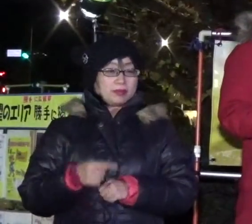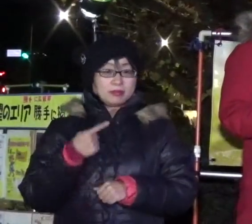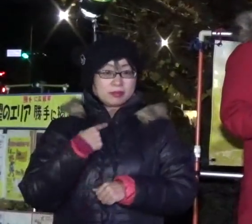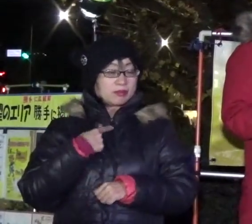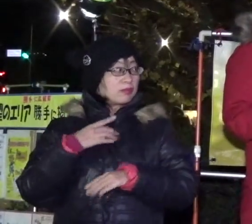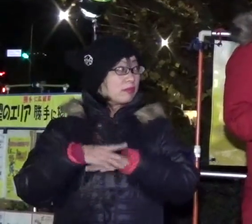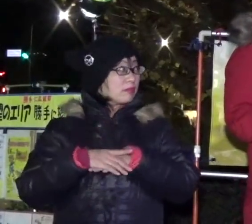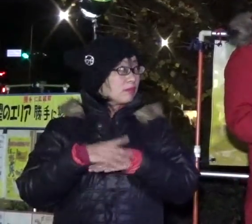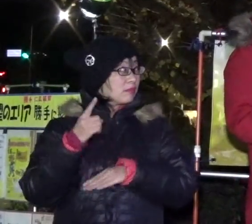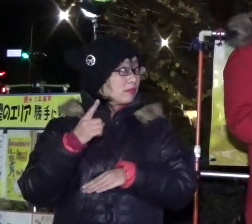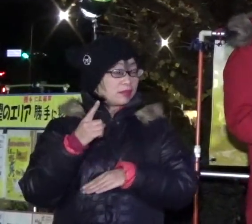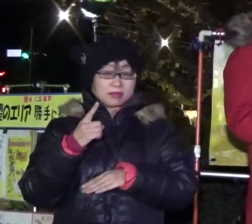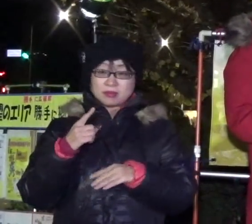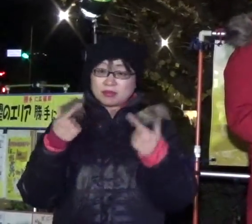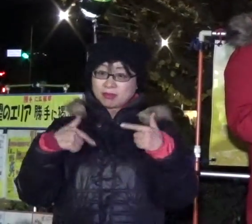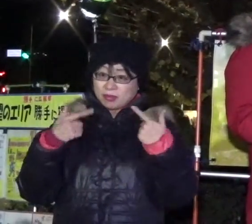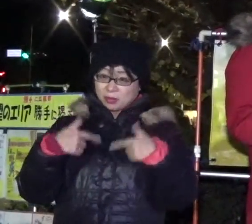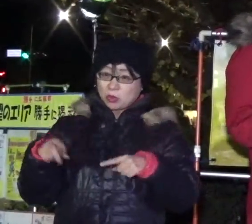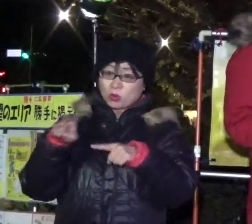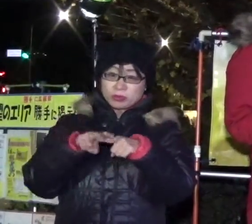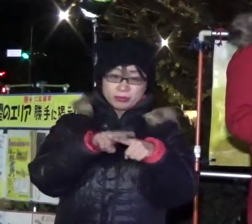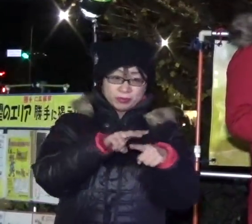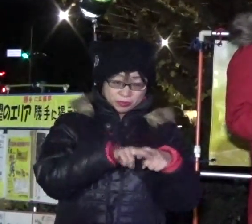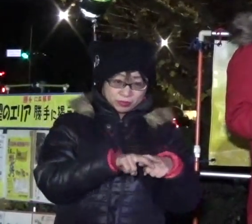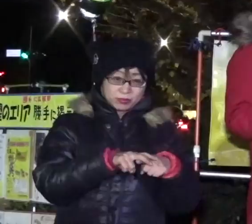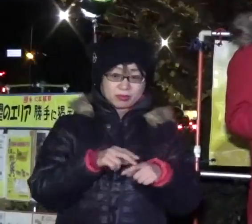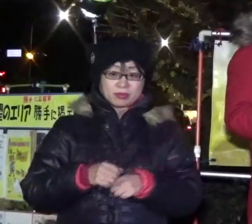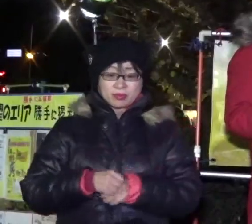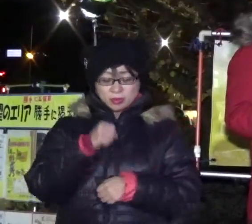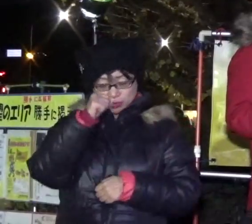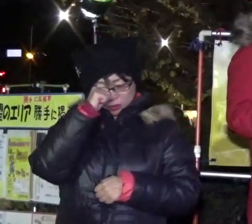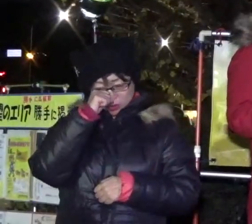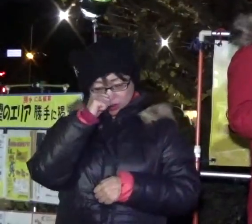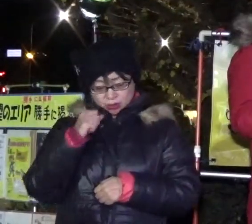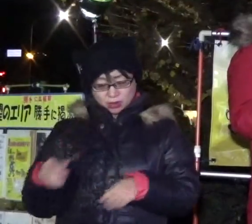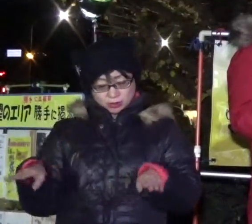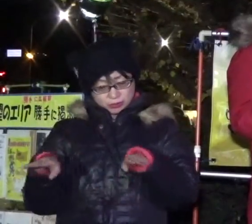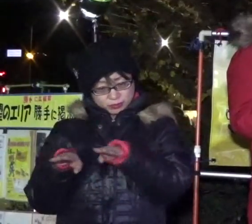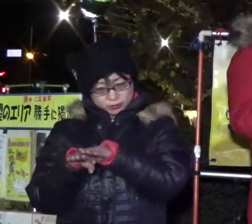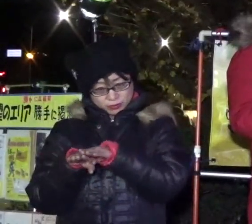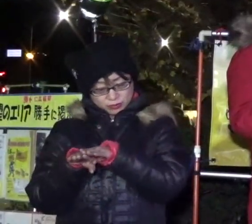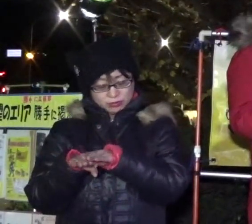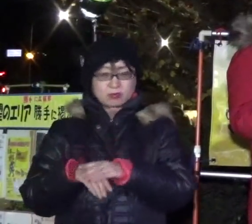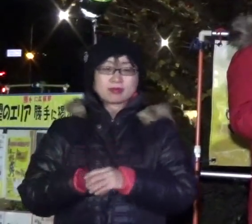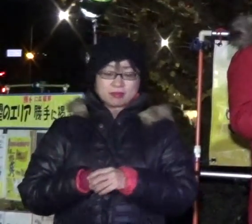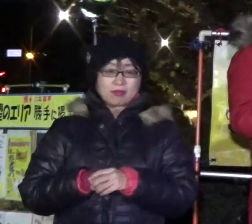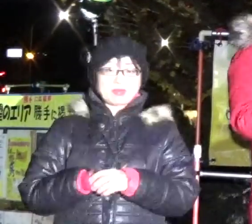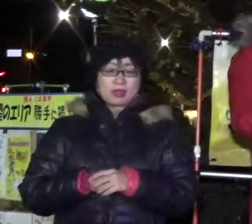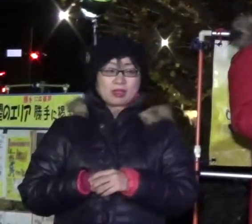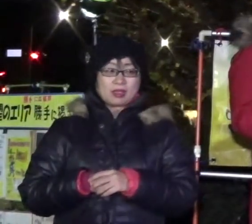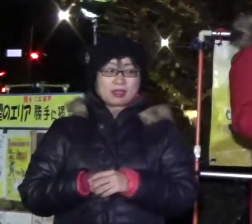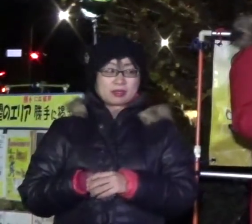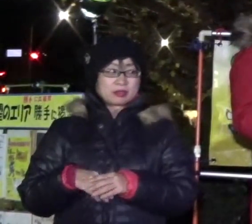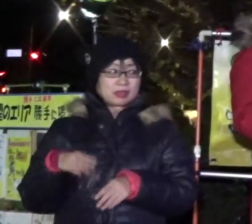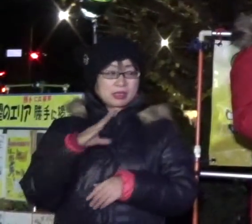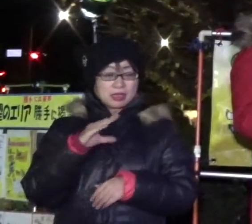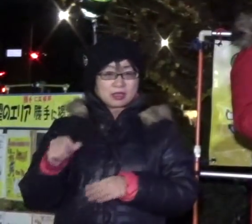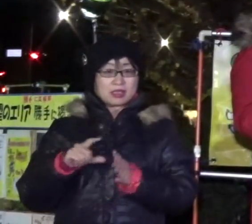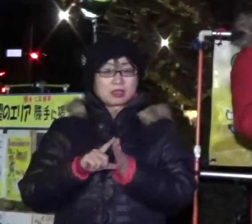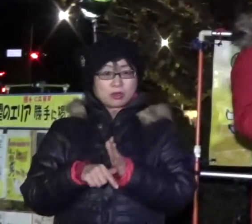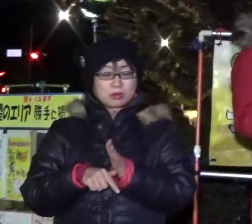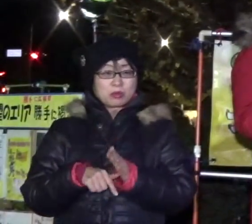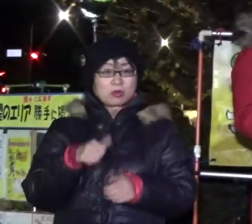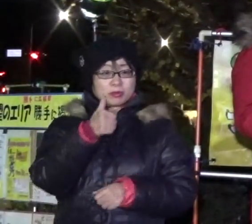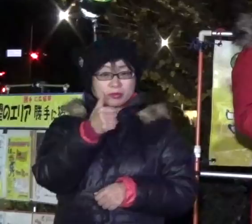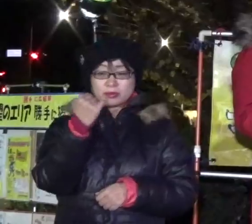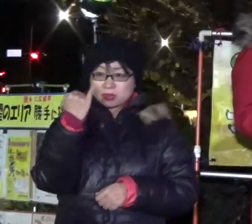初めの頃から、ね、結構参加されてもらったんですけれども、病気したりしてしばらく、ね、お休みした時もあったんですけども、帰ってきたらまた飛鳥さんも千代